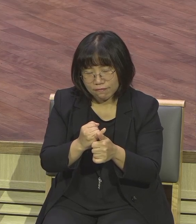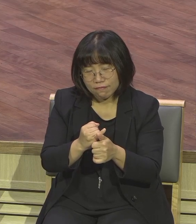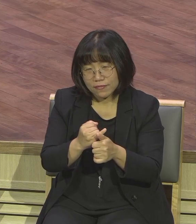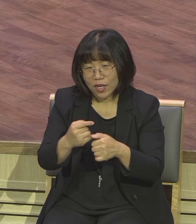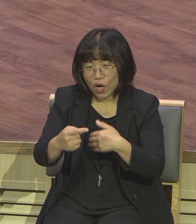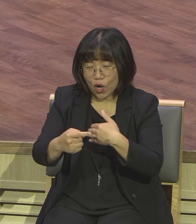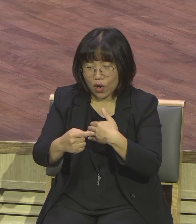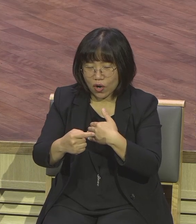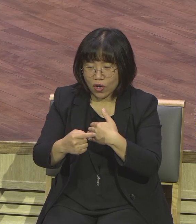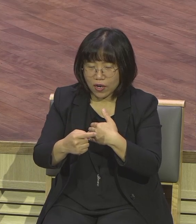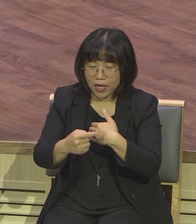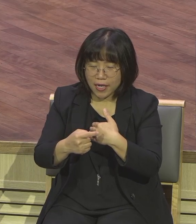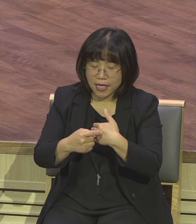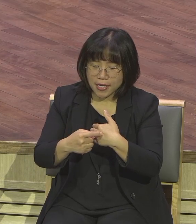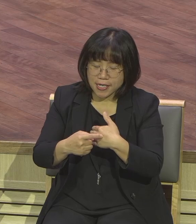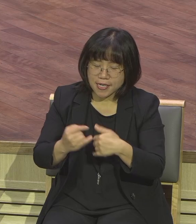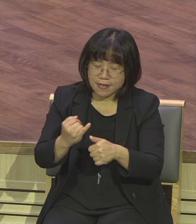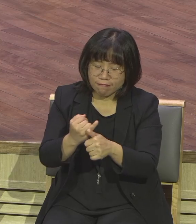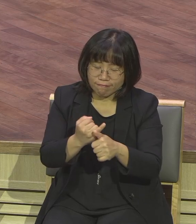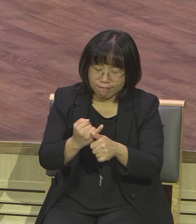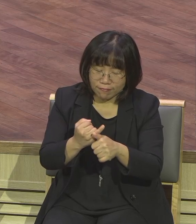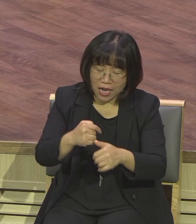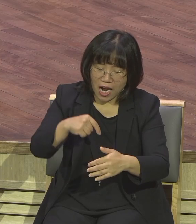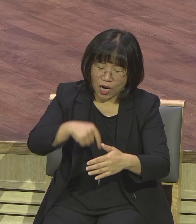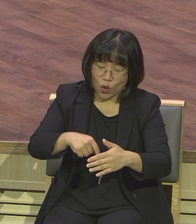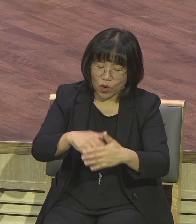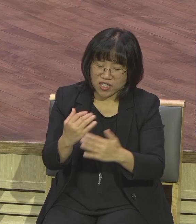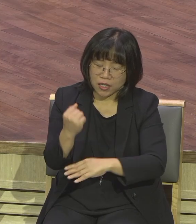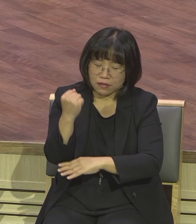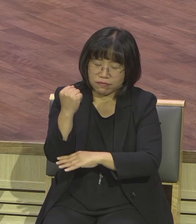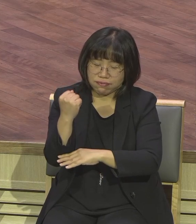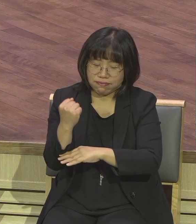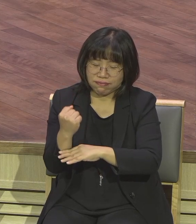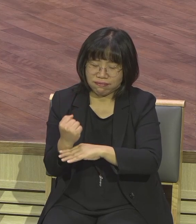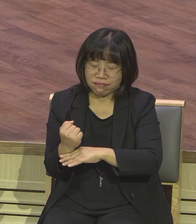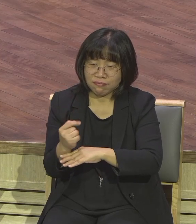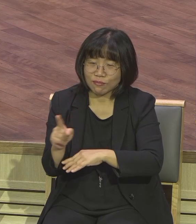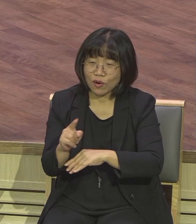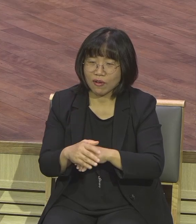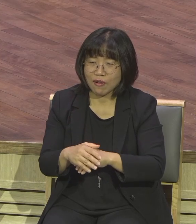끝은 하얗는데 속이 막 상해가지고 안꼬부부라고.